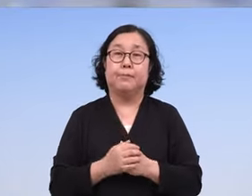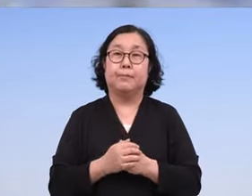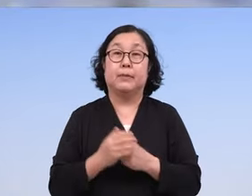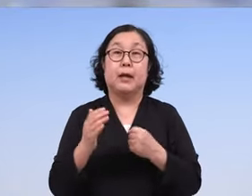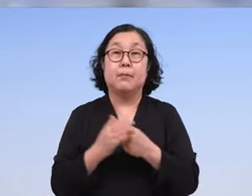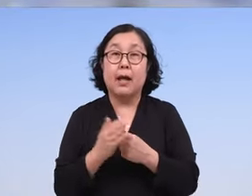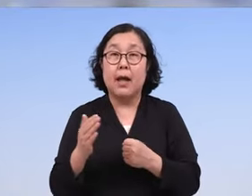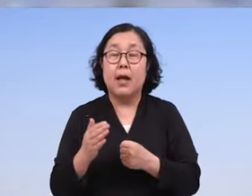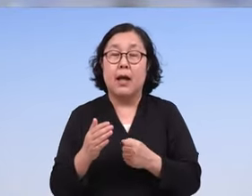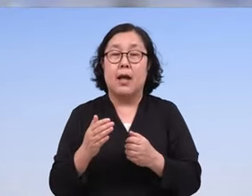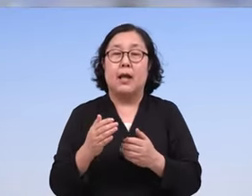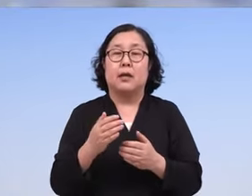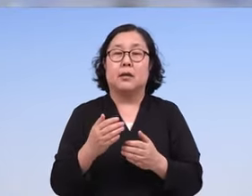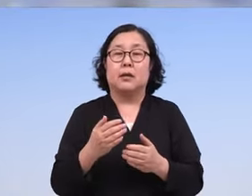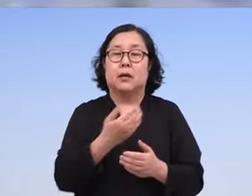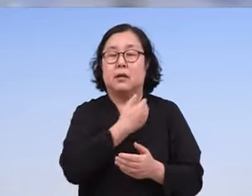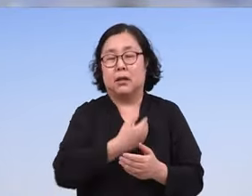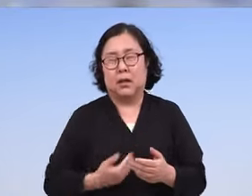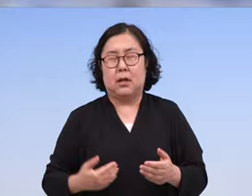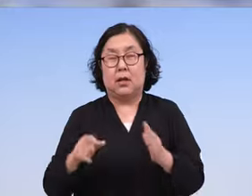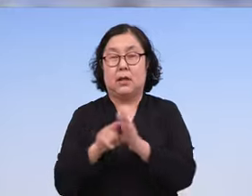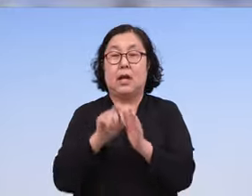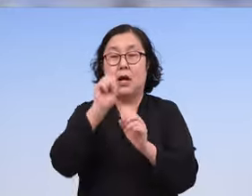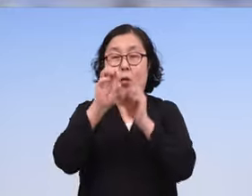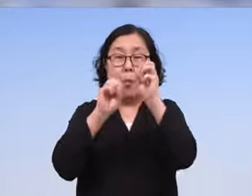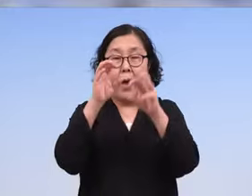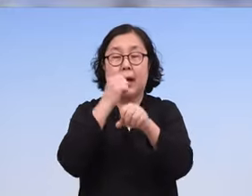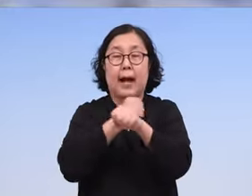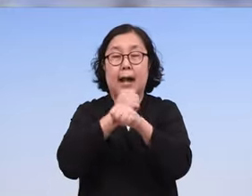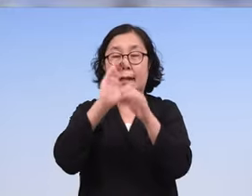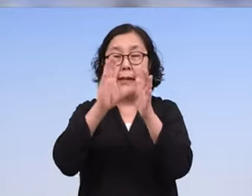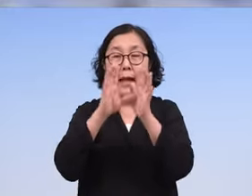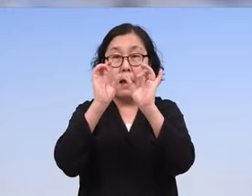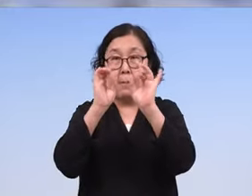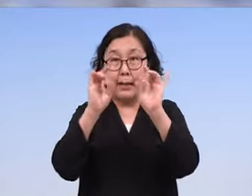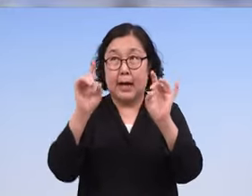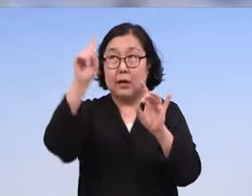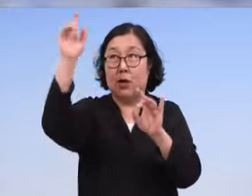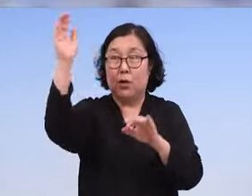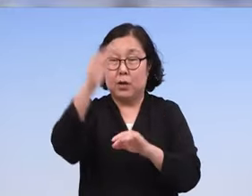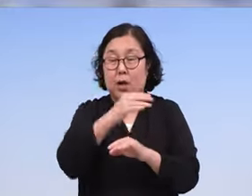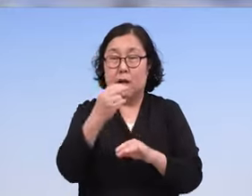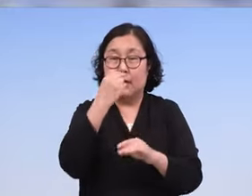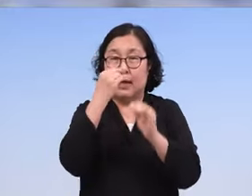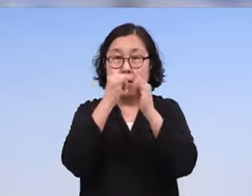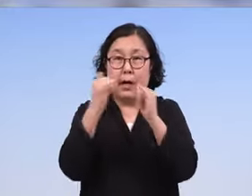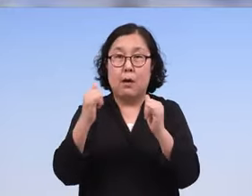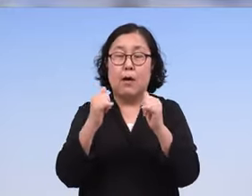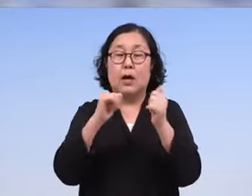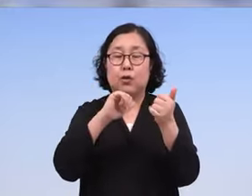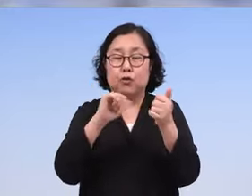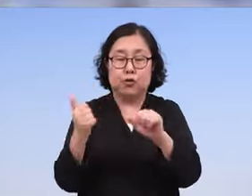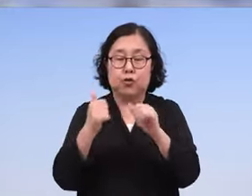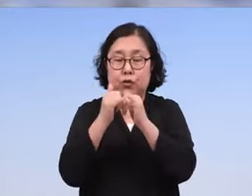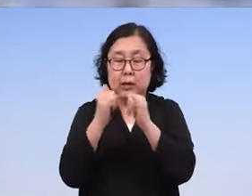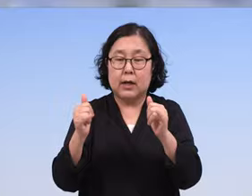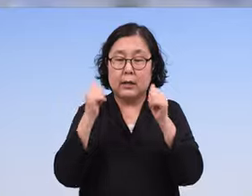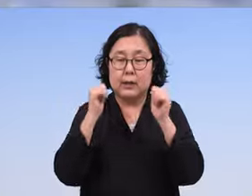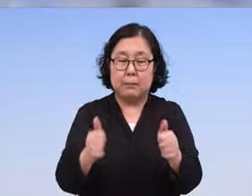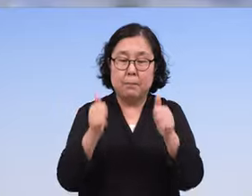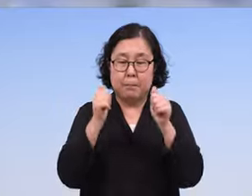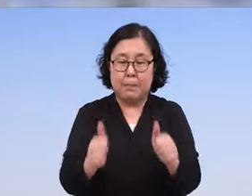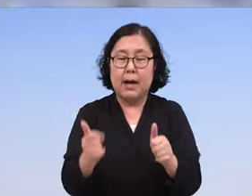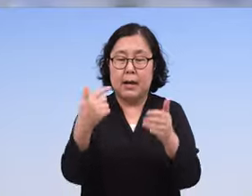그래서 여러분, 우리가 이런 의미에서 사도신경을 고백할 때마다 이 대목이 이르르면은 저리로서 산자와 죽은 자를